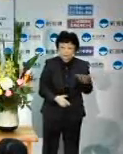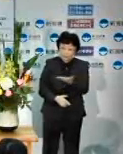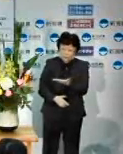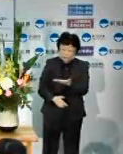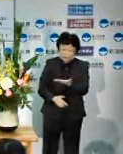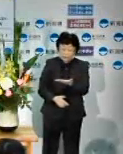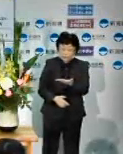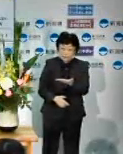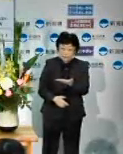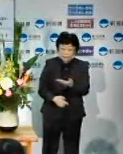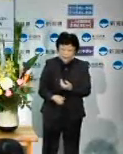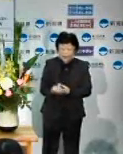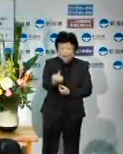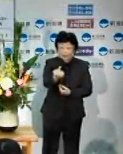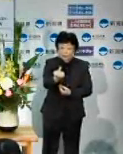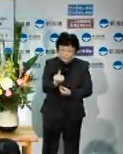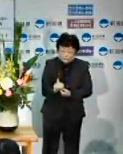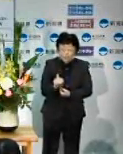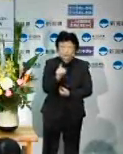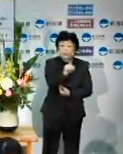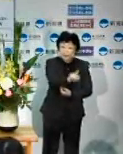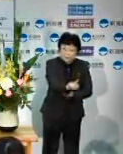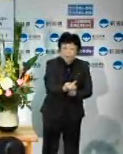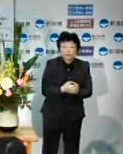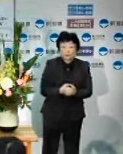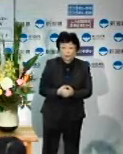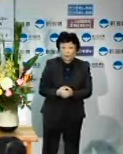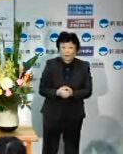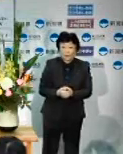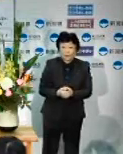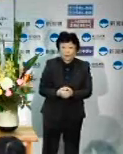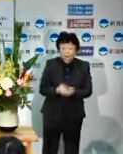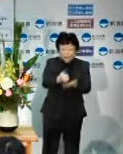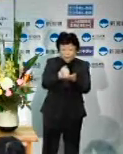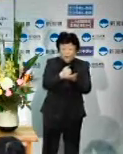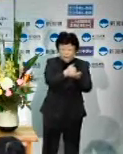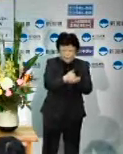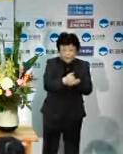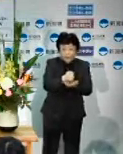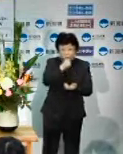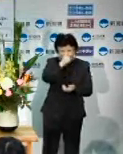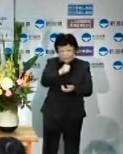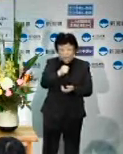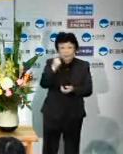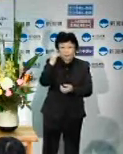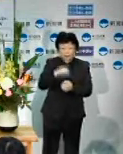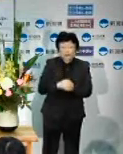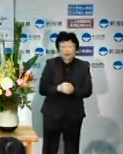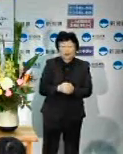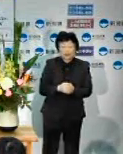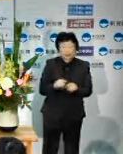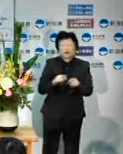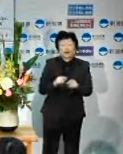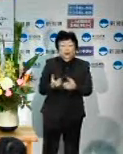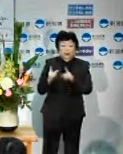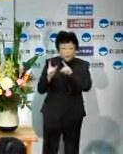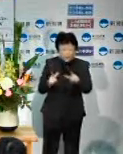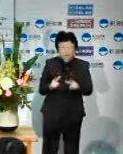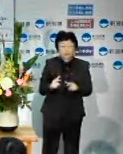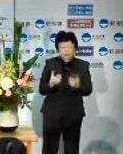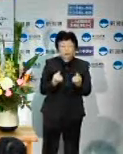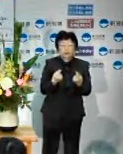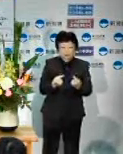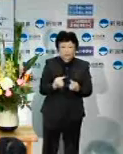来るのも、まあ、行くのもどちらもこうやっぱりお客が確保できることが大事なのかなと思うんですけども、 まあ、もちろんそうですね双方向